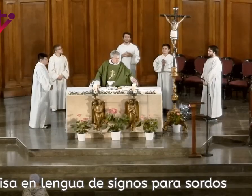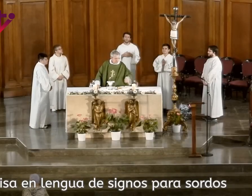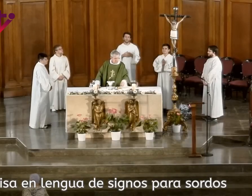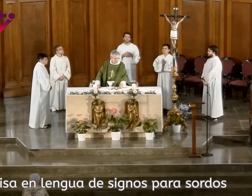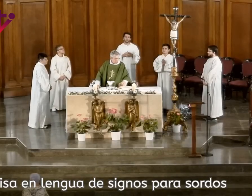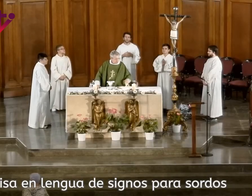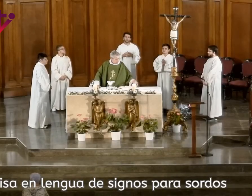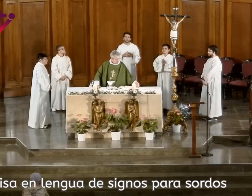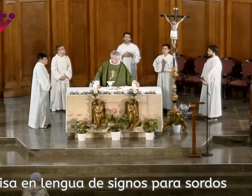cielo.